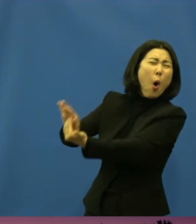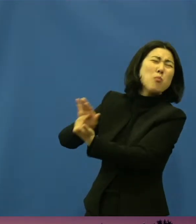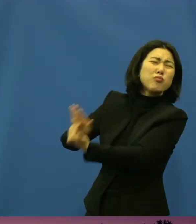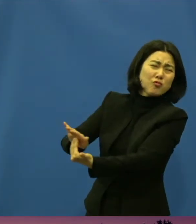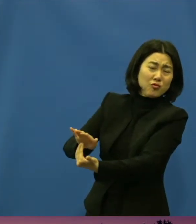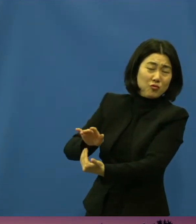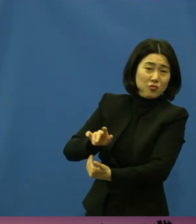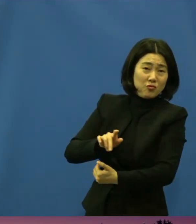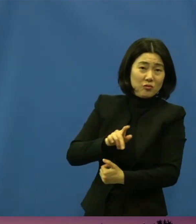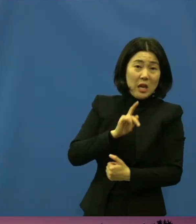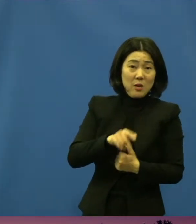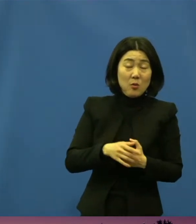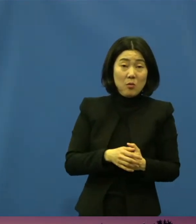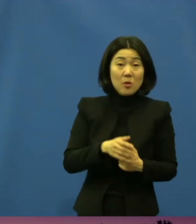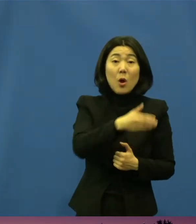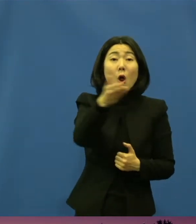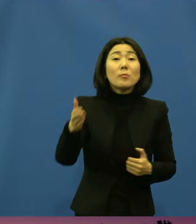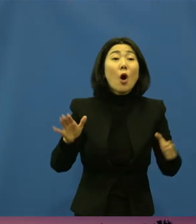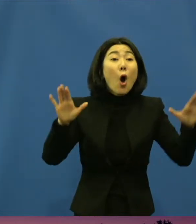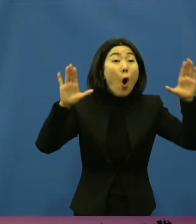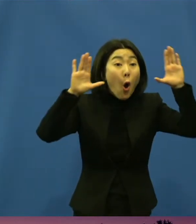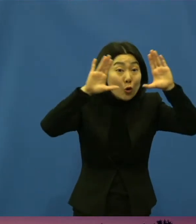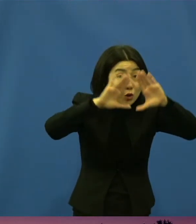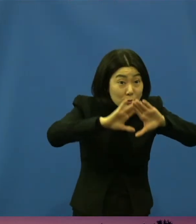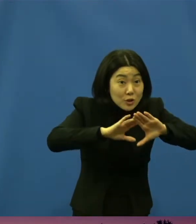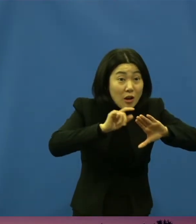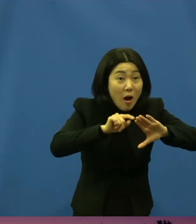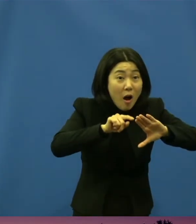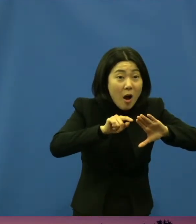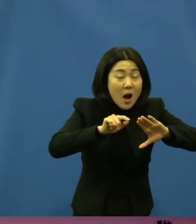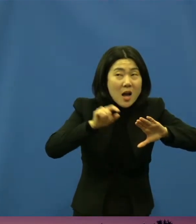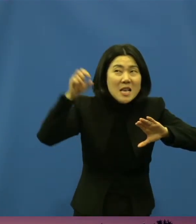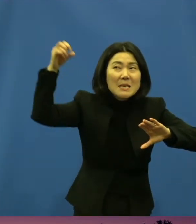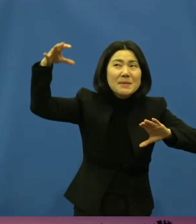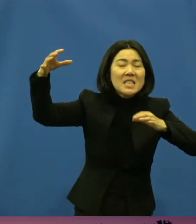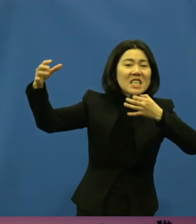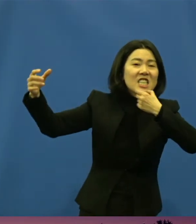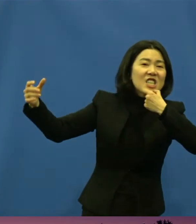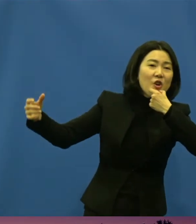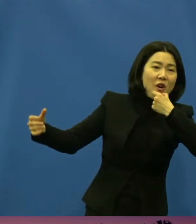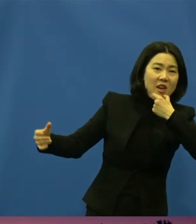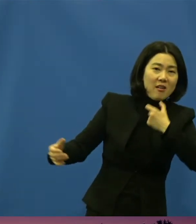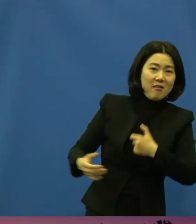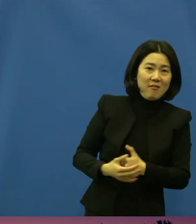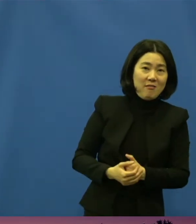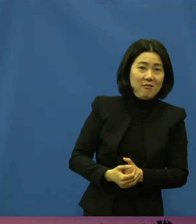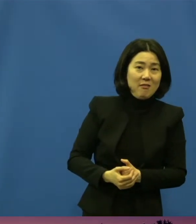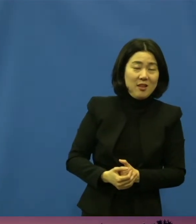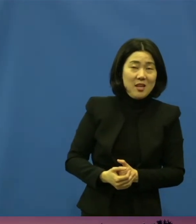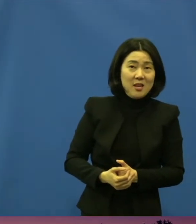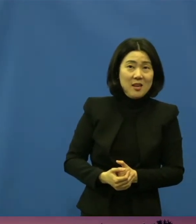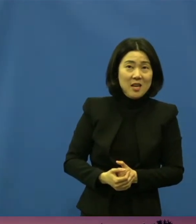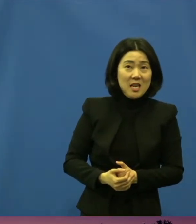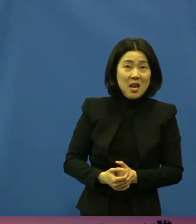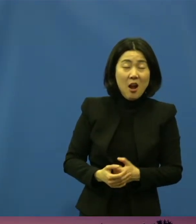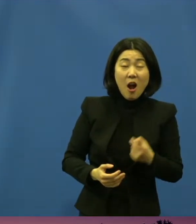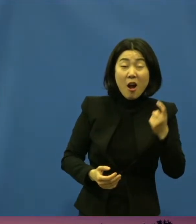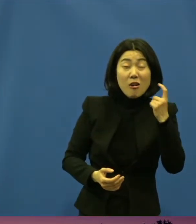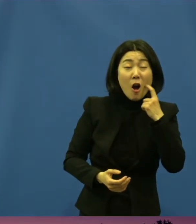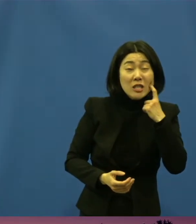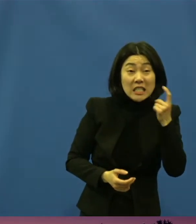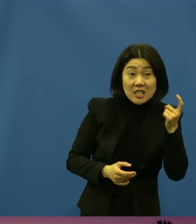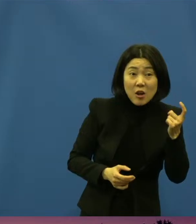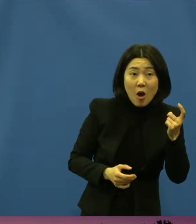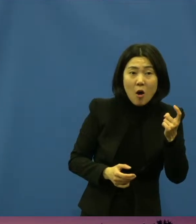여러분, 어둠은 빛을 싫어하죠. 거짓은 진리를 밀어냅니다. 그러니까 우리가 세상을 사랑하는